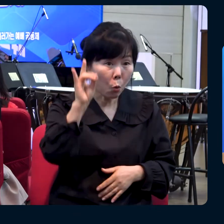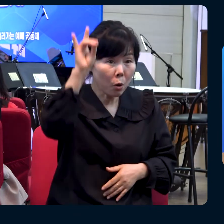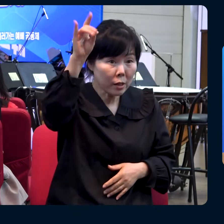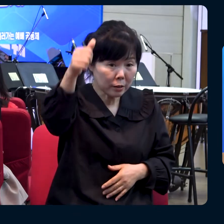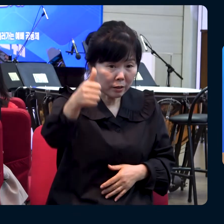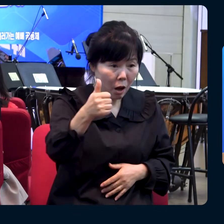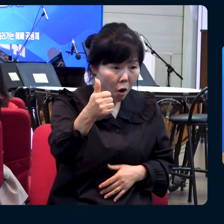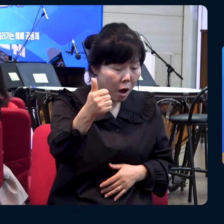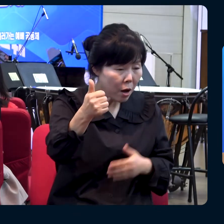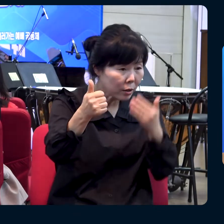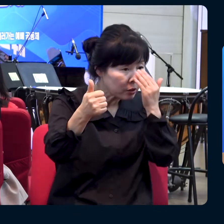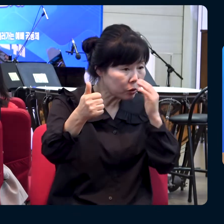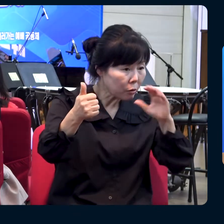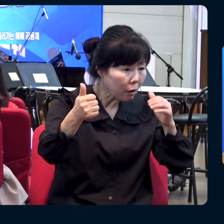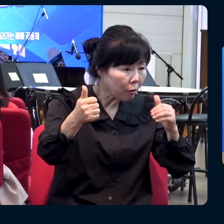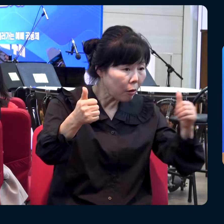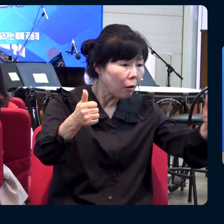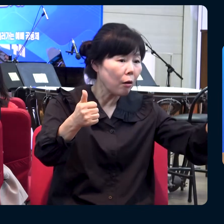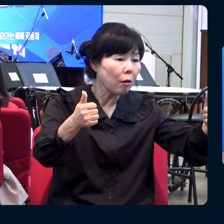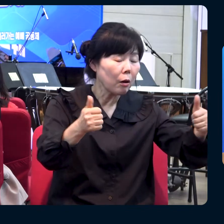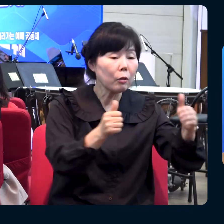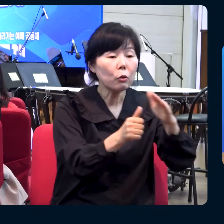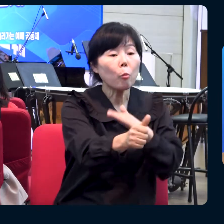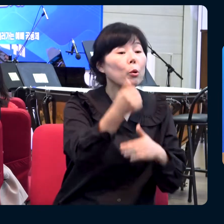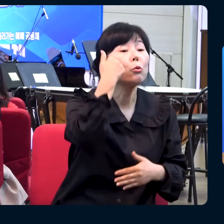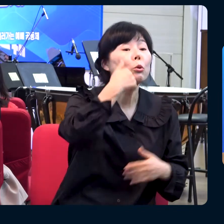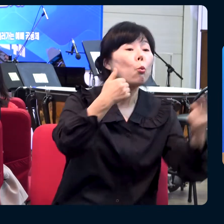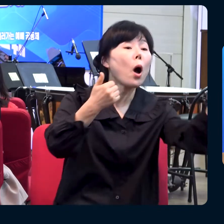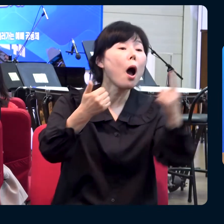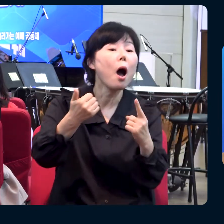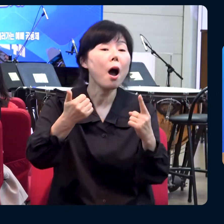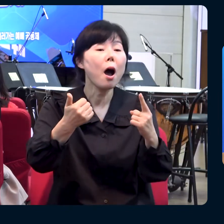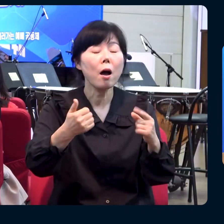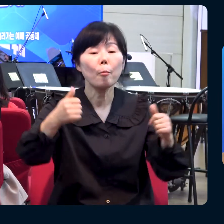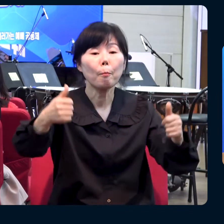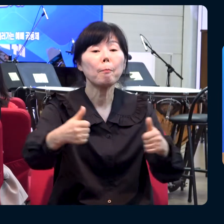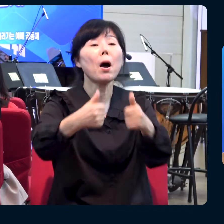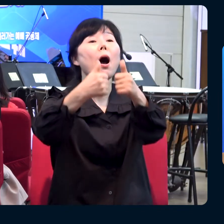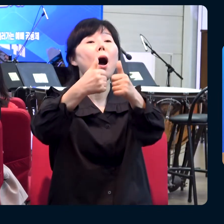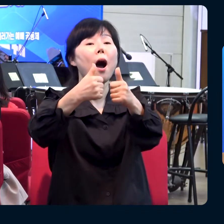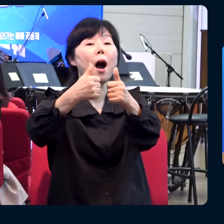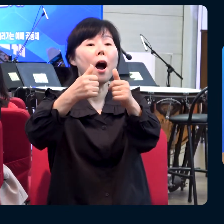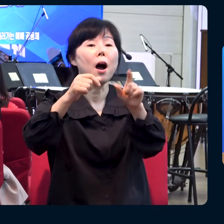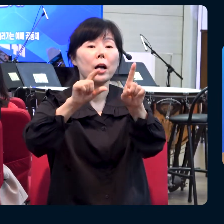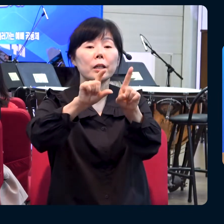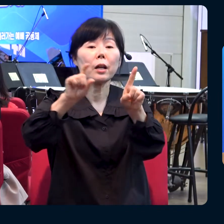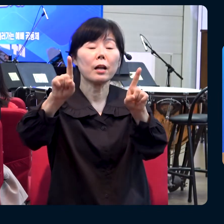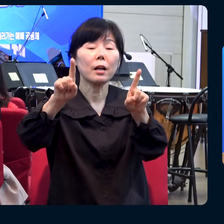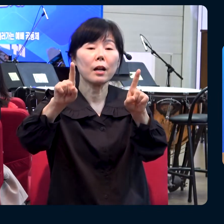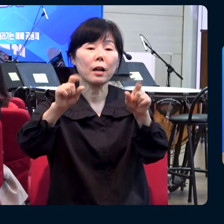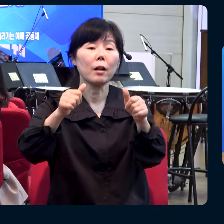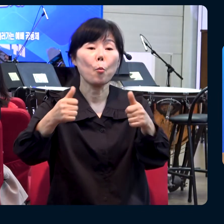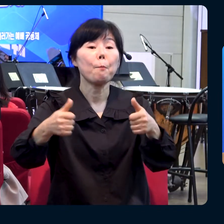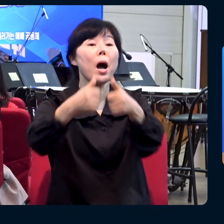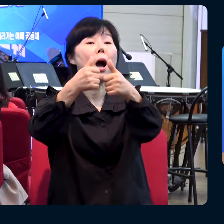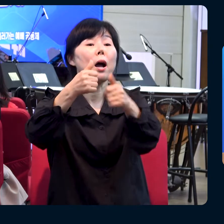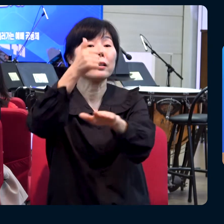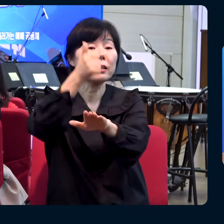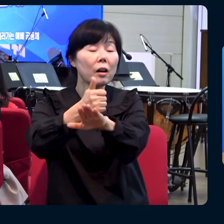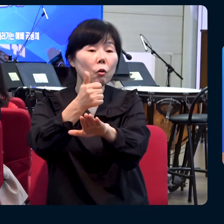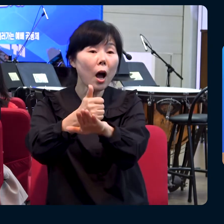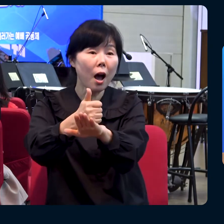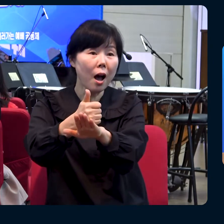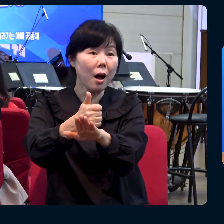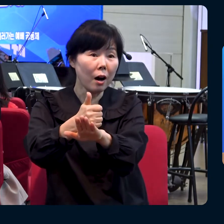테니까 이스라엘의 대표 한 명만 나와라. 둘이 싸워 1대1로 딱 싸워서 이기는 나라가 지는 나라를